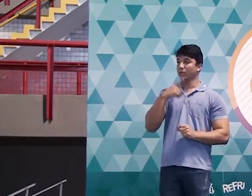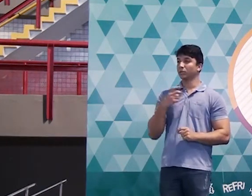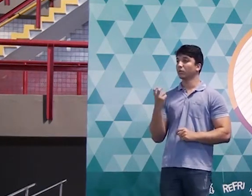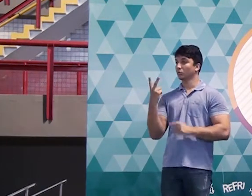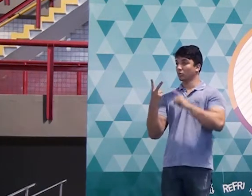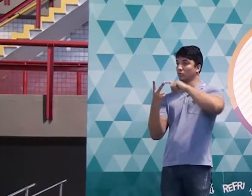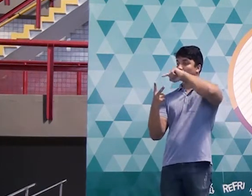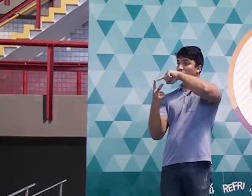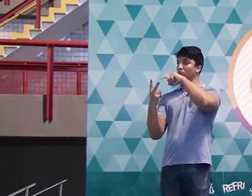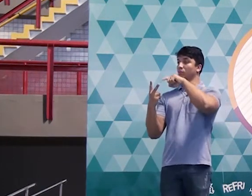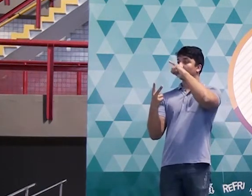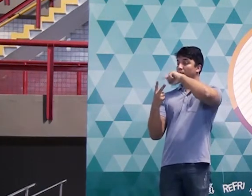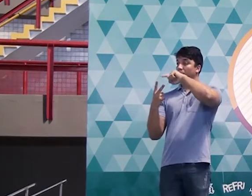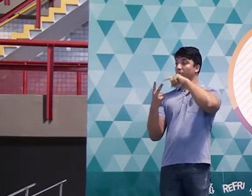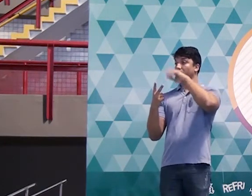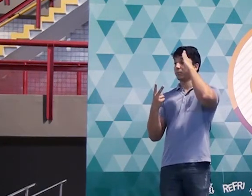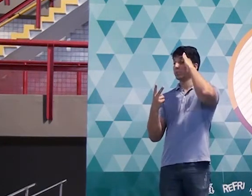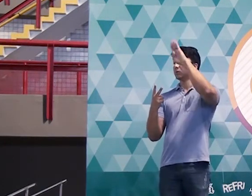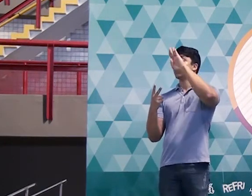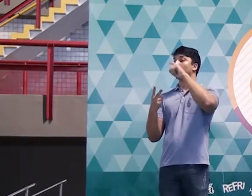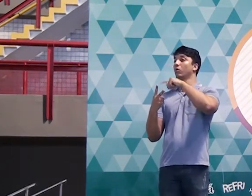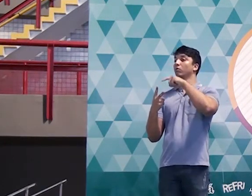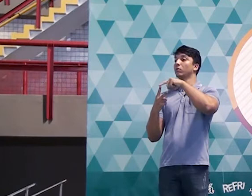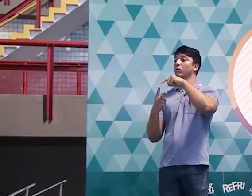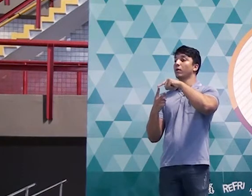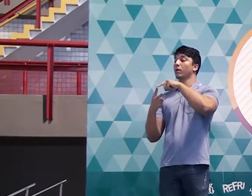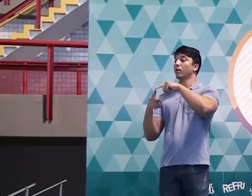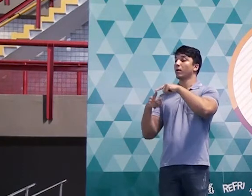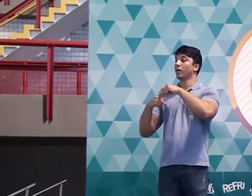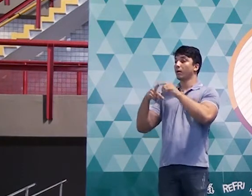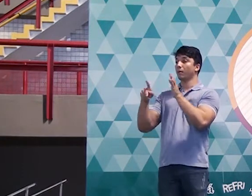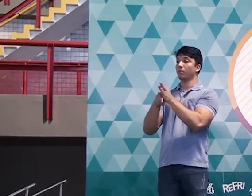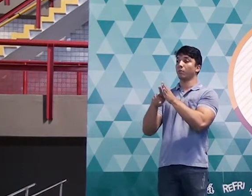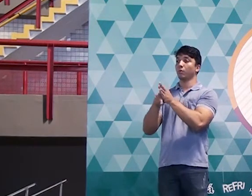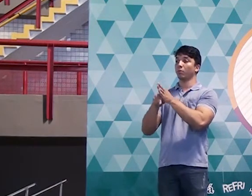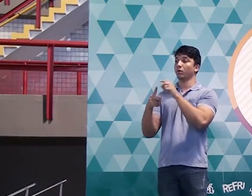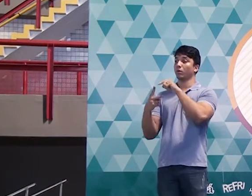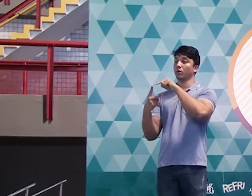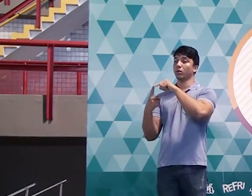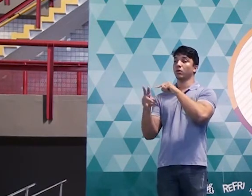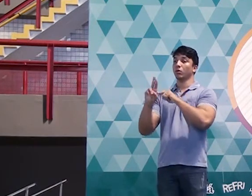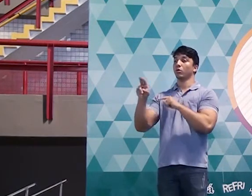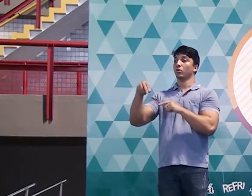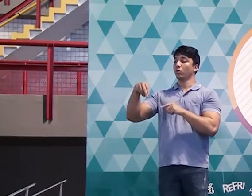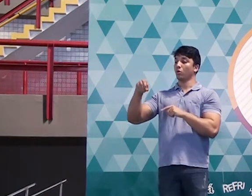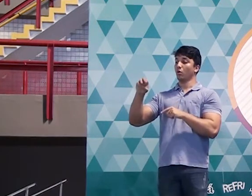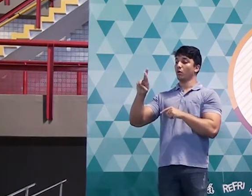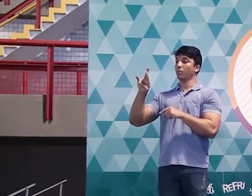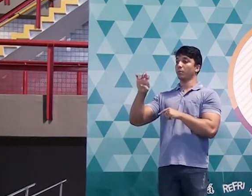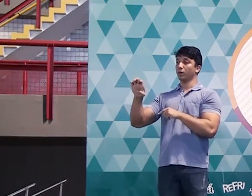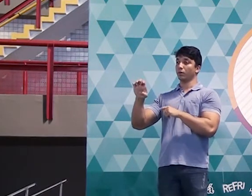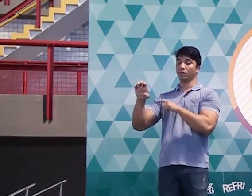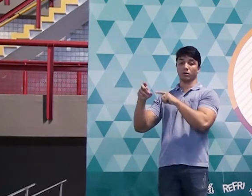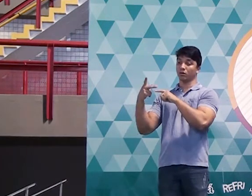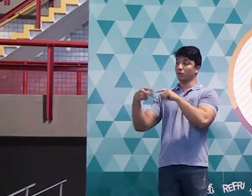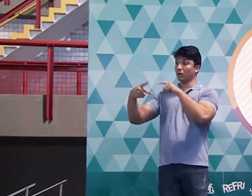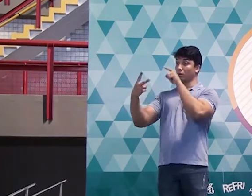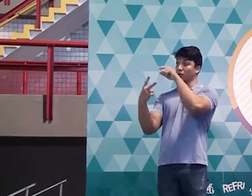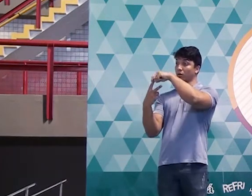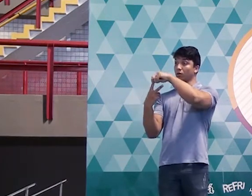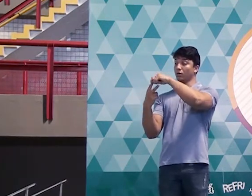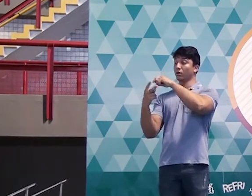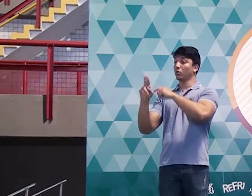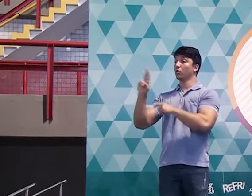de terra na Idade Média. Existe um proprietário de terra que era um nobre. Este jovem é chamado